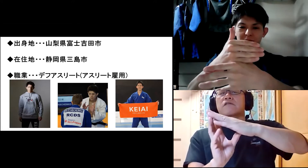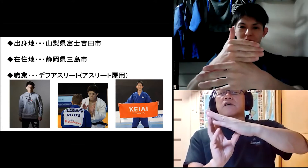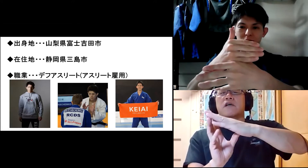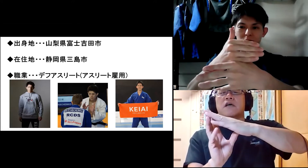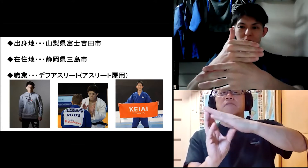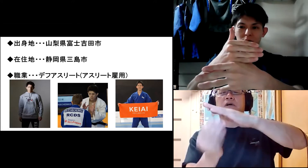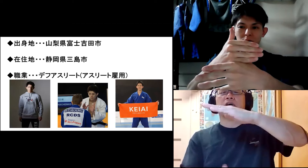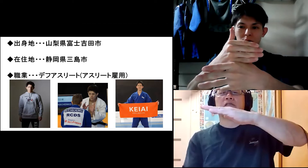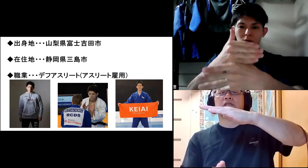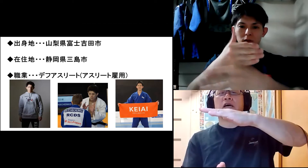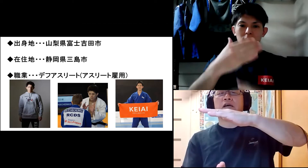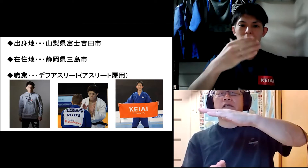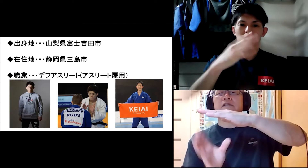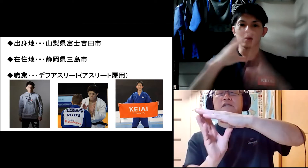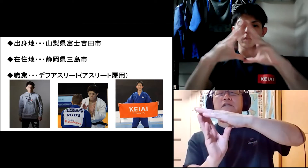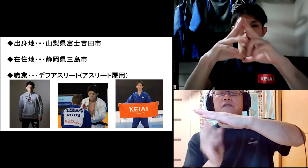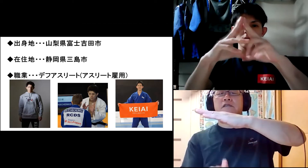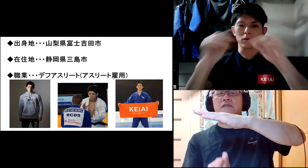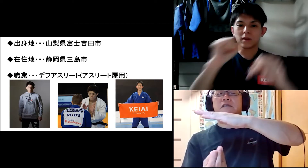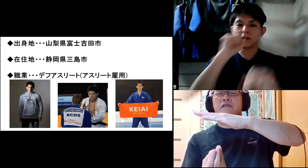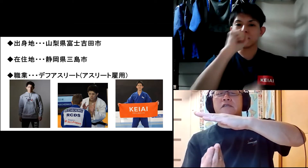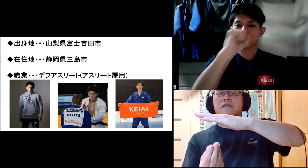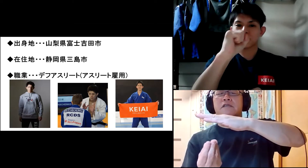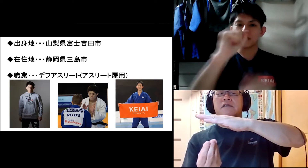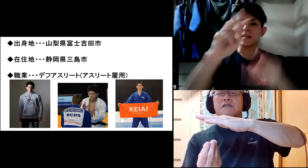出身地が山梨県